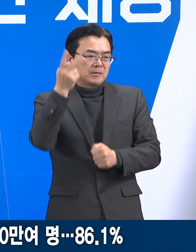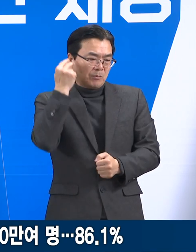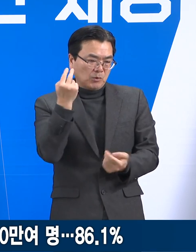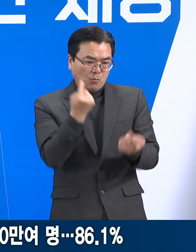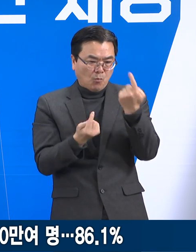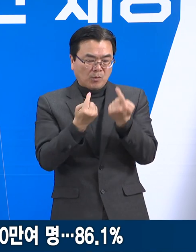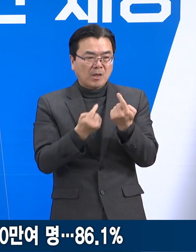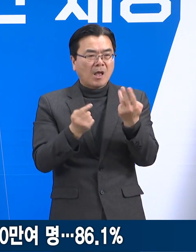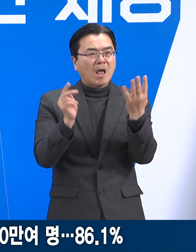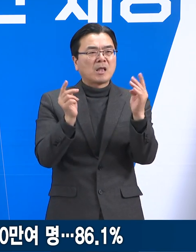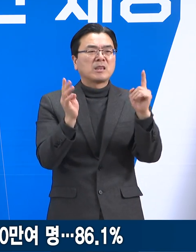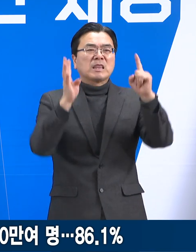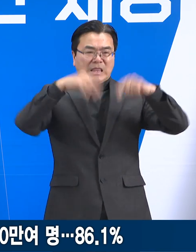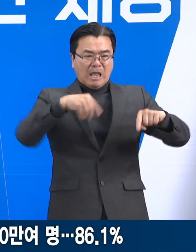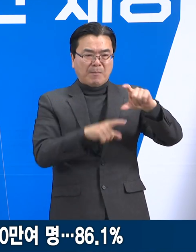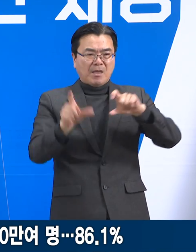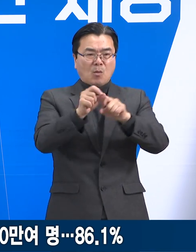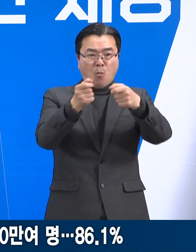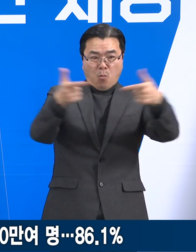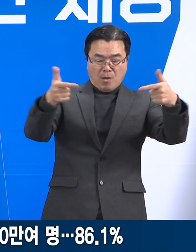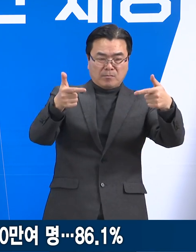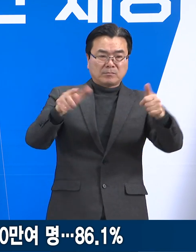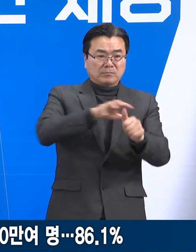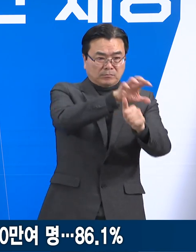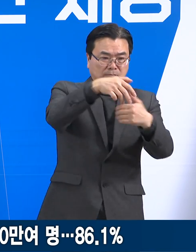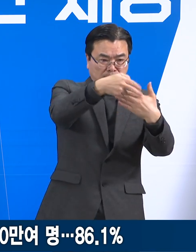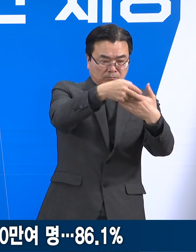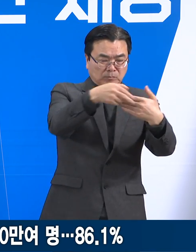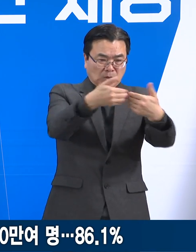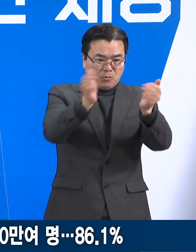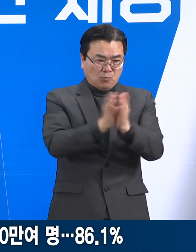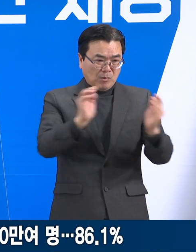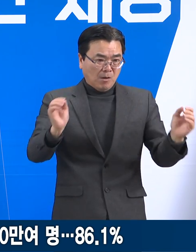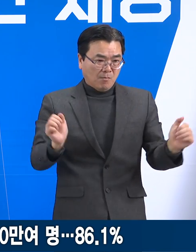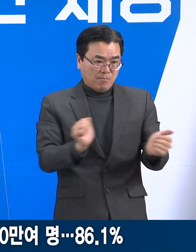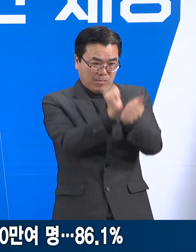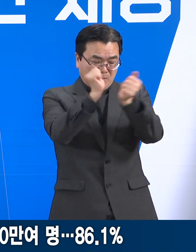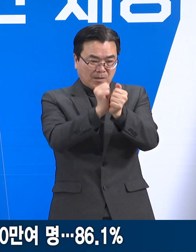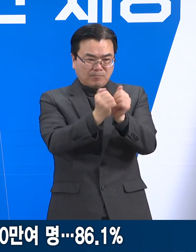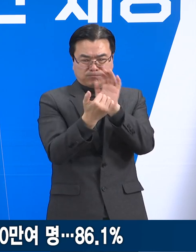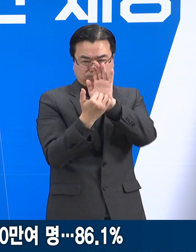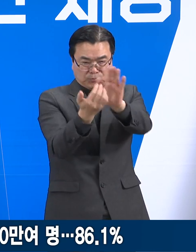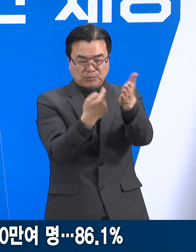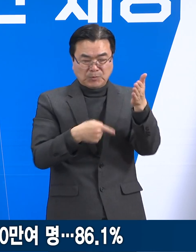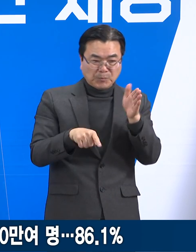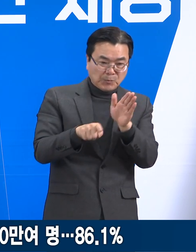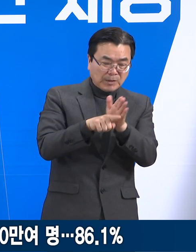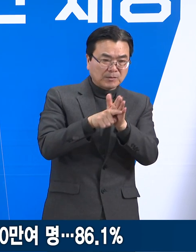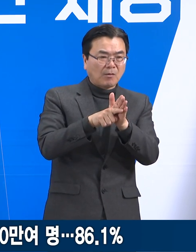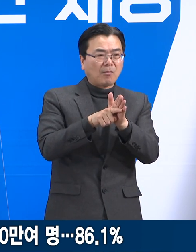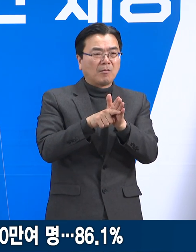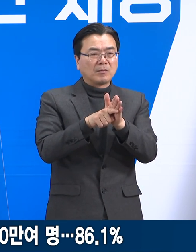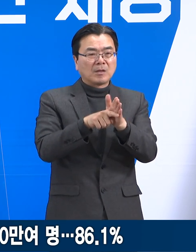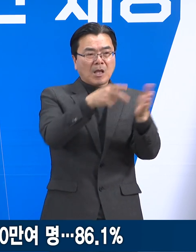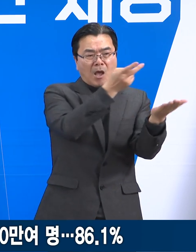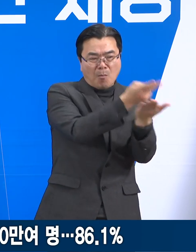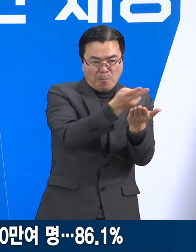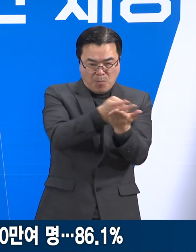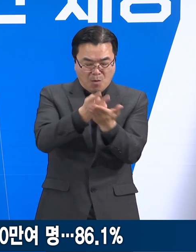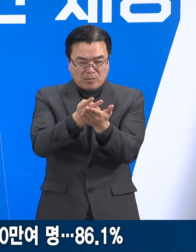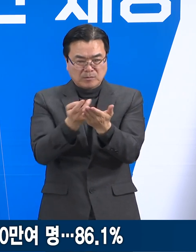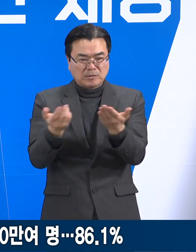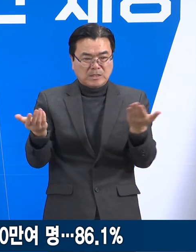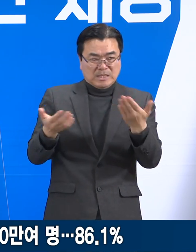이상 증가했습니다. 경기도는 요양병원 시설 집단 감염에 대비하여 감염병 전담 요양병원 병상 및